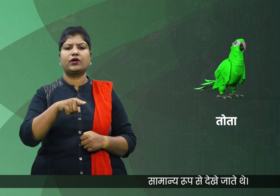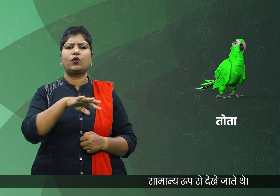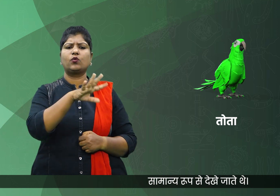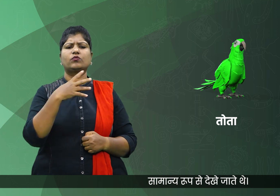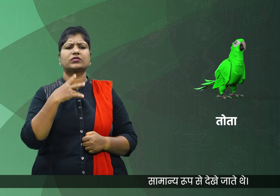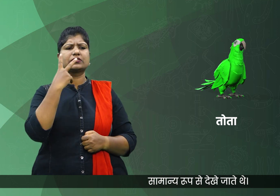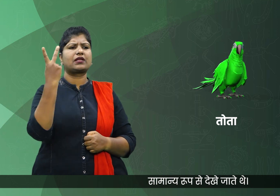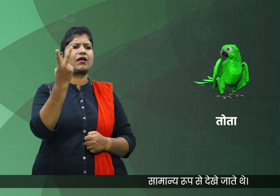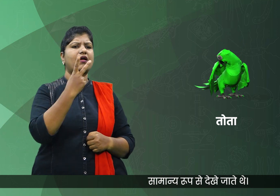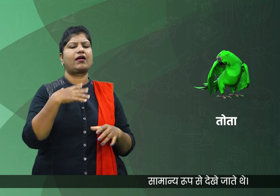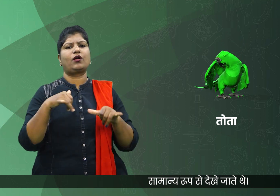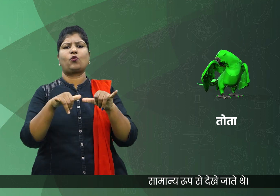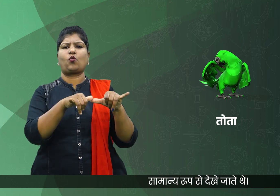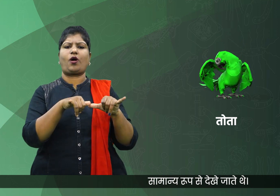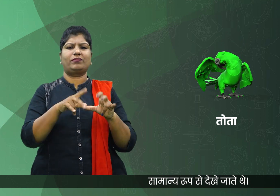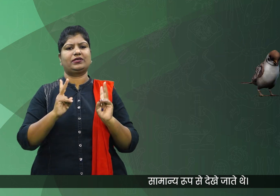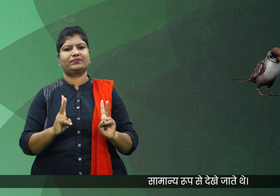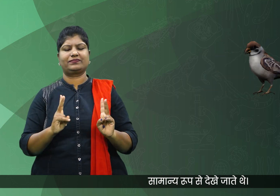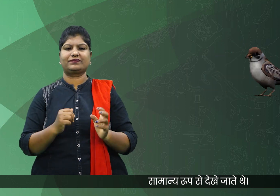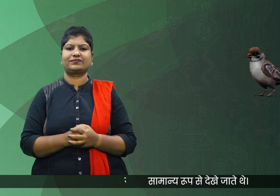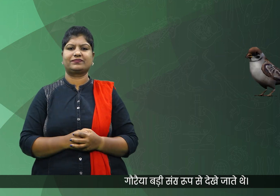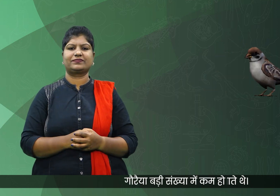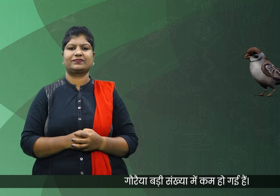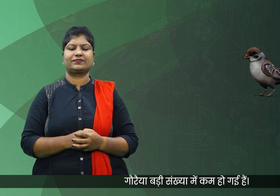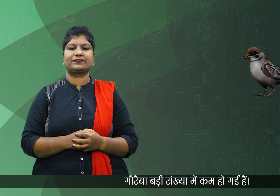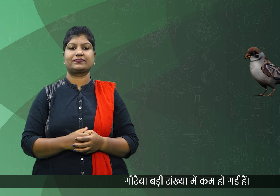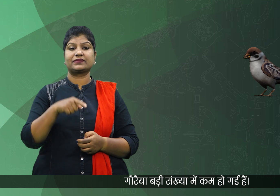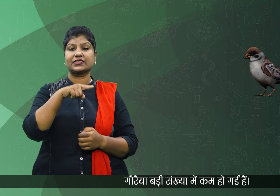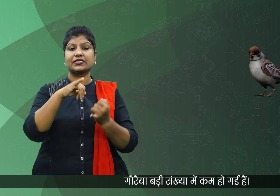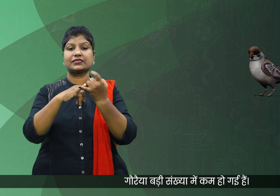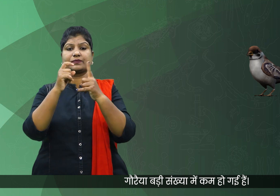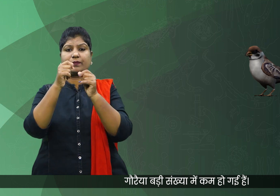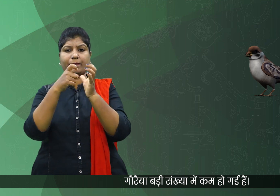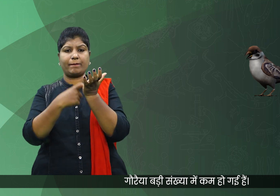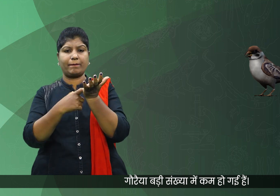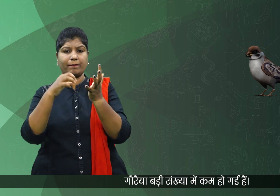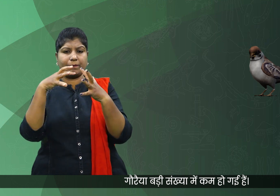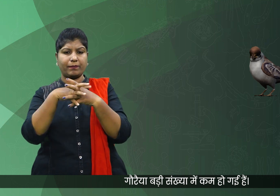देखे जाते थे। गौरेया बड़ी संख्या में कम हो गई है।